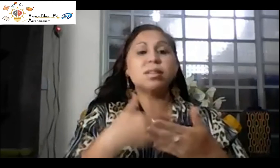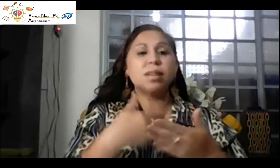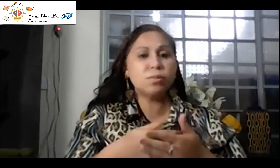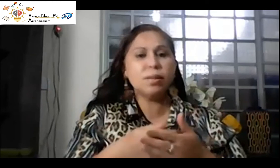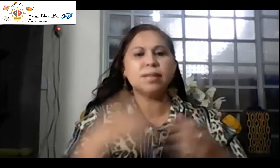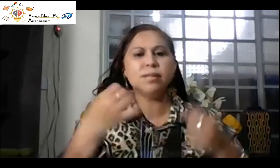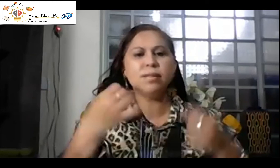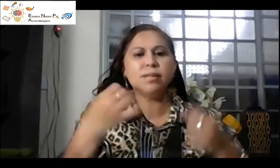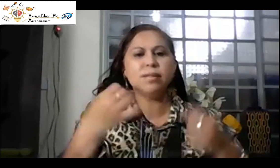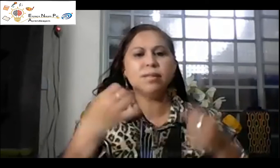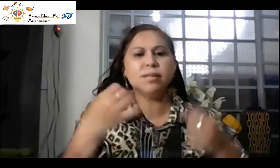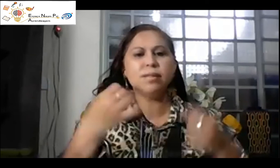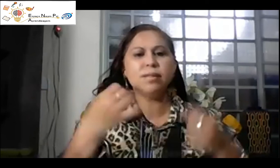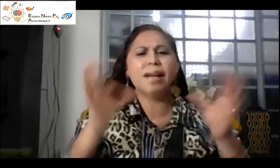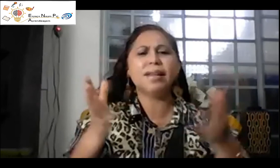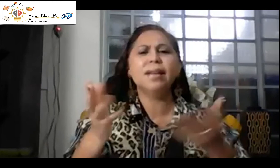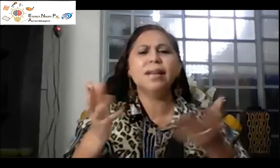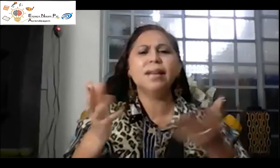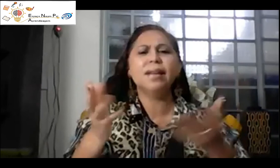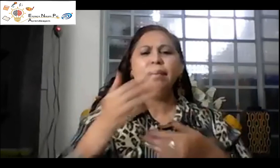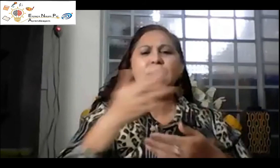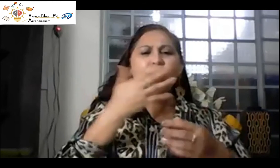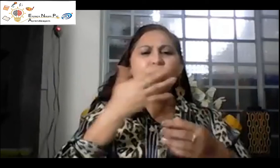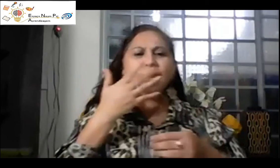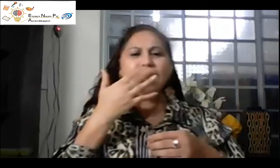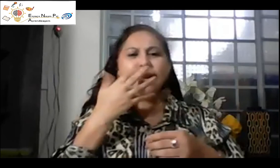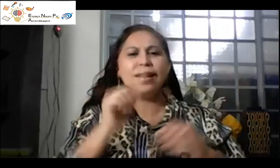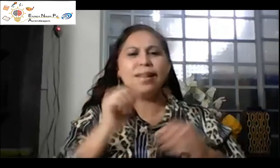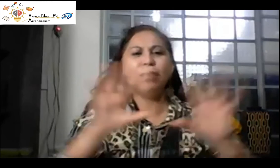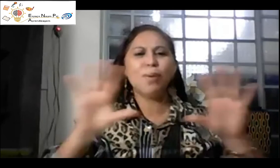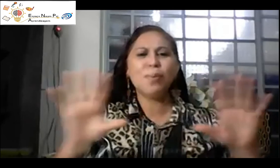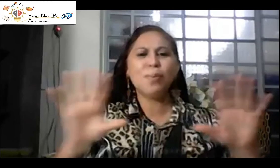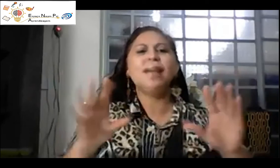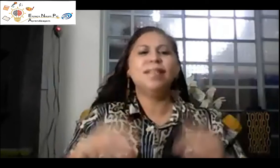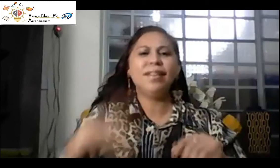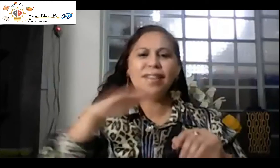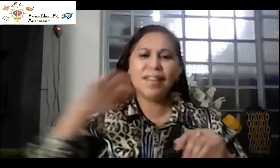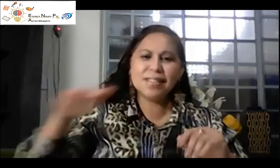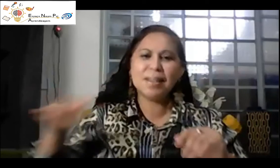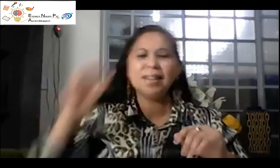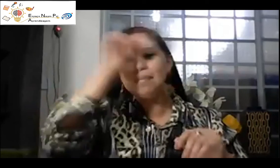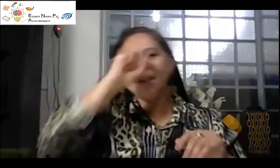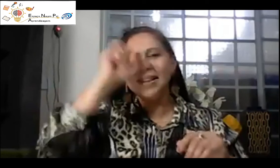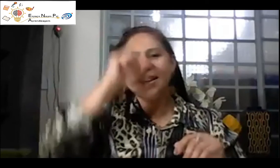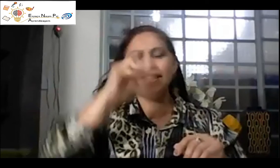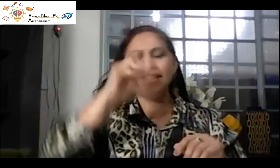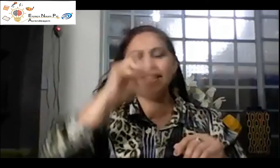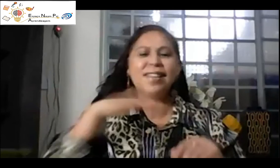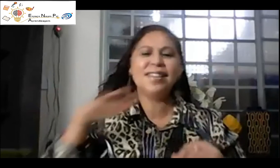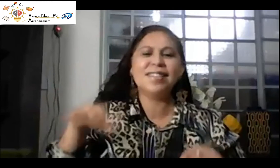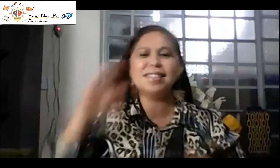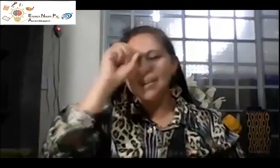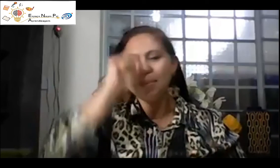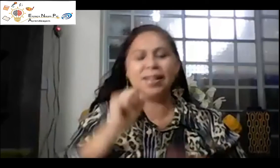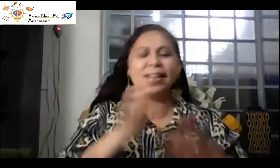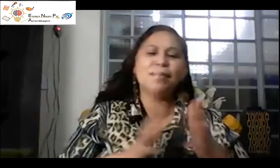está estudando, as explicações bem animadas, bem coloridas, né? Próprio para quem criança, quem está aprendendo. A gente é criança,